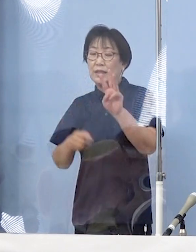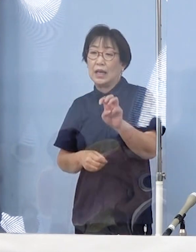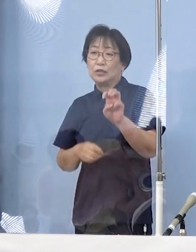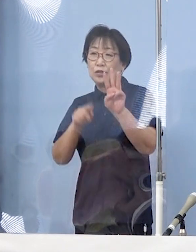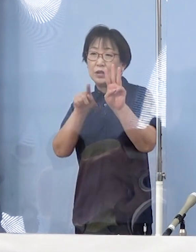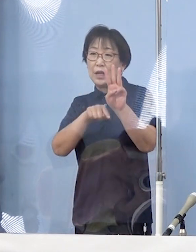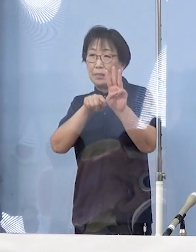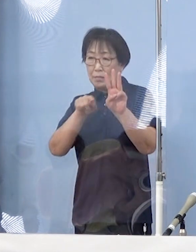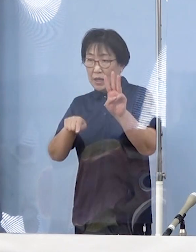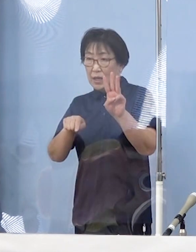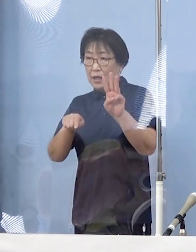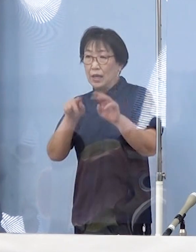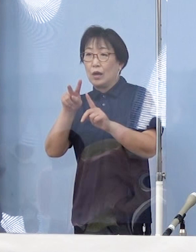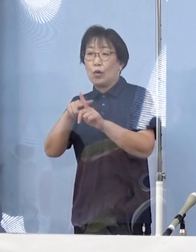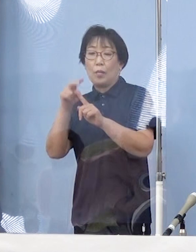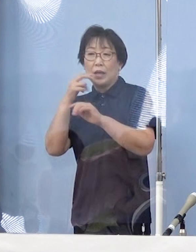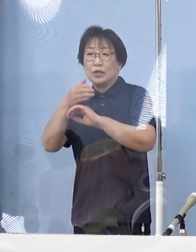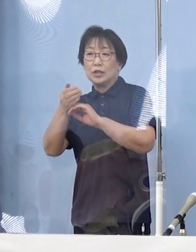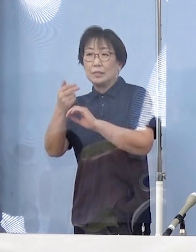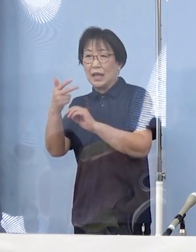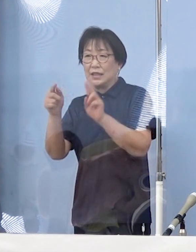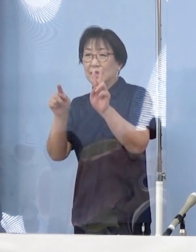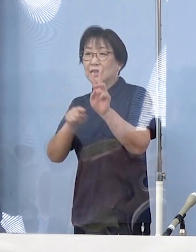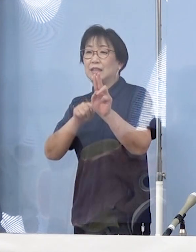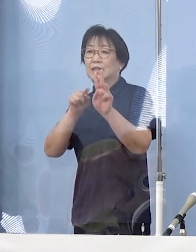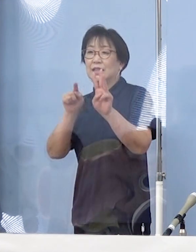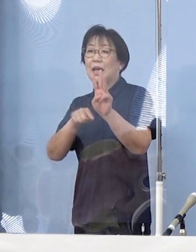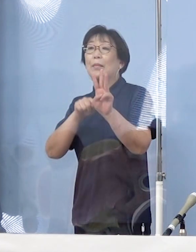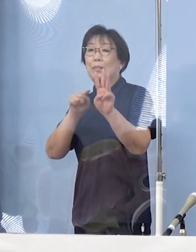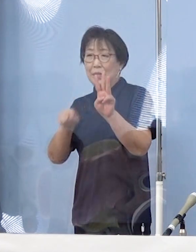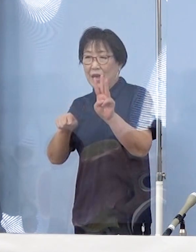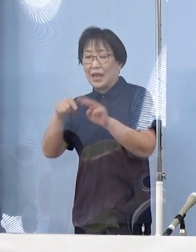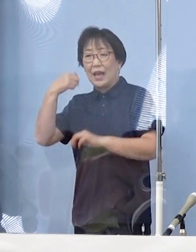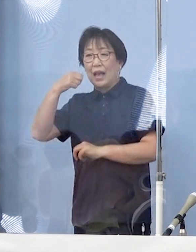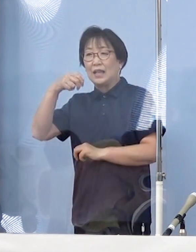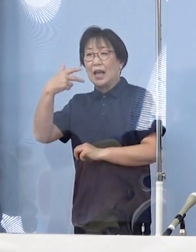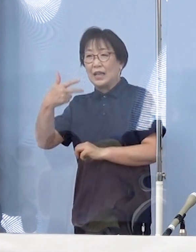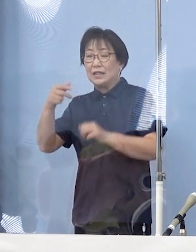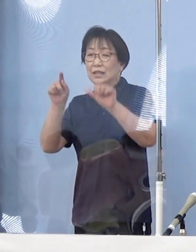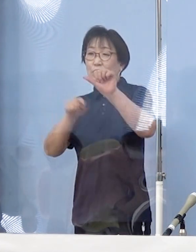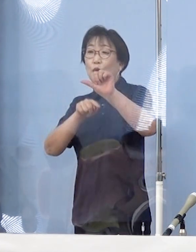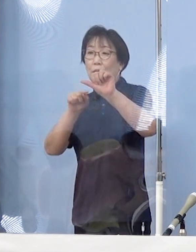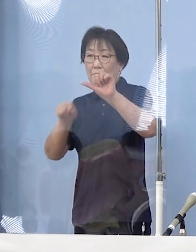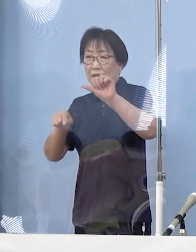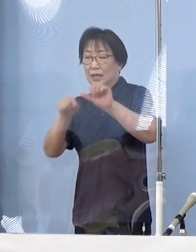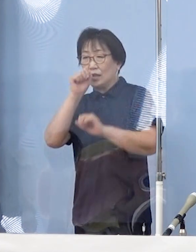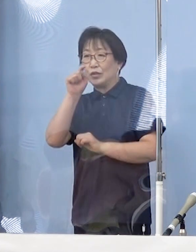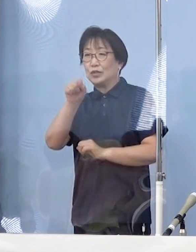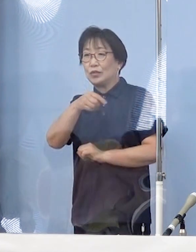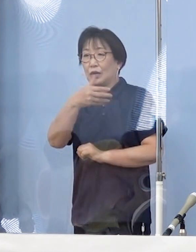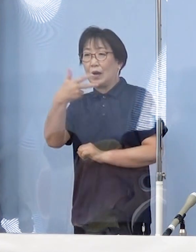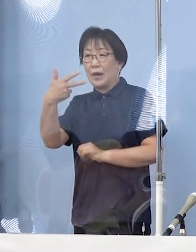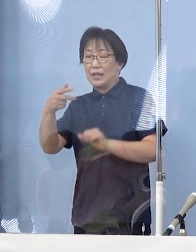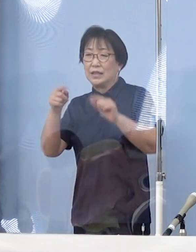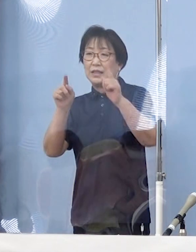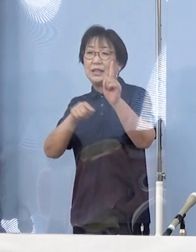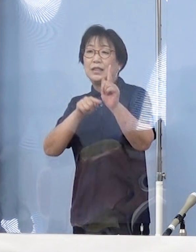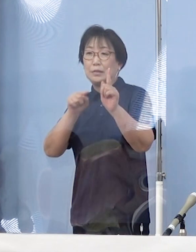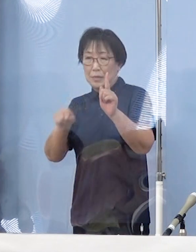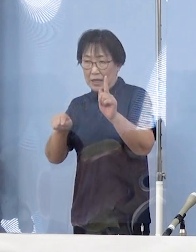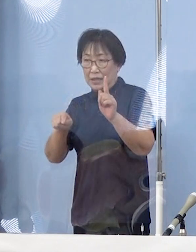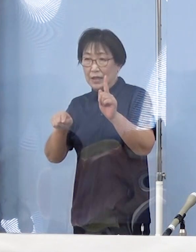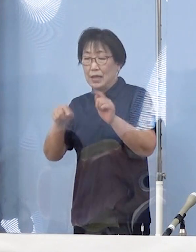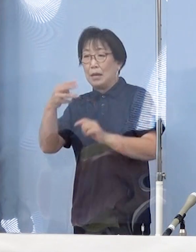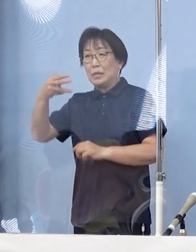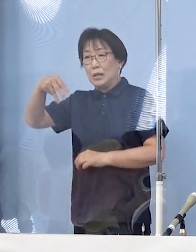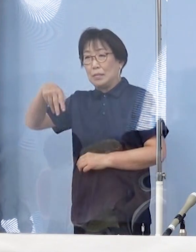33名、小松島市3名、阿南市5名、吉野川市1名、